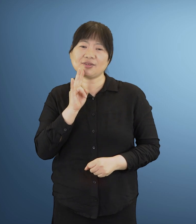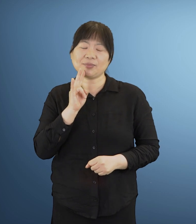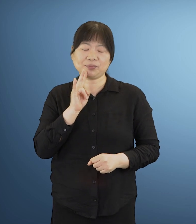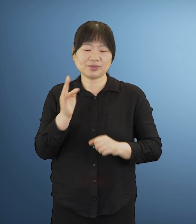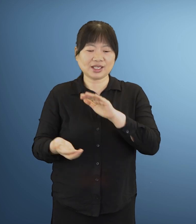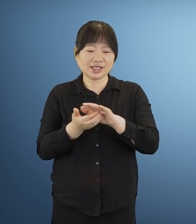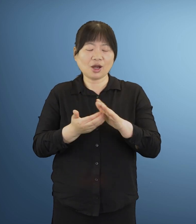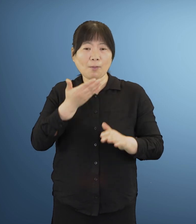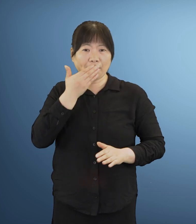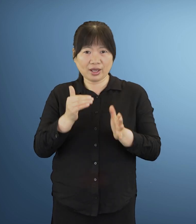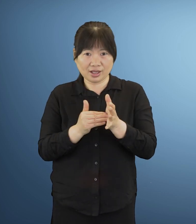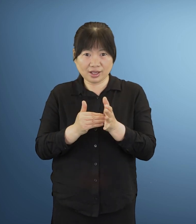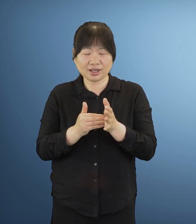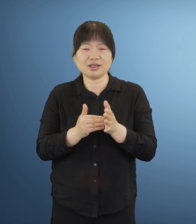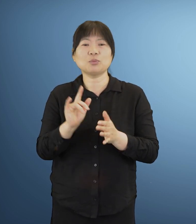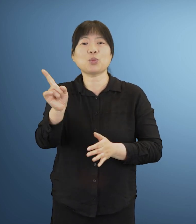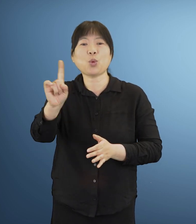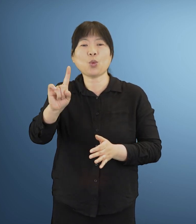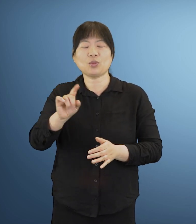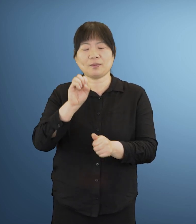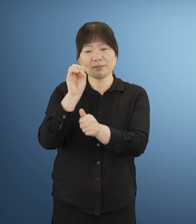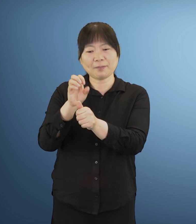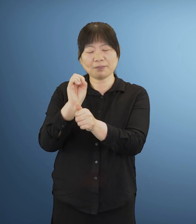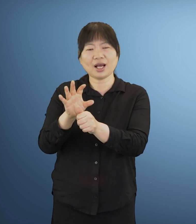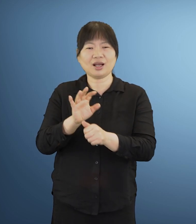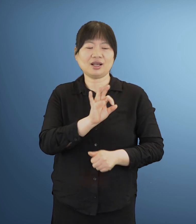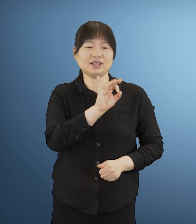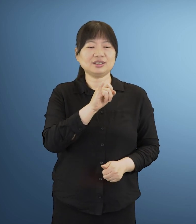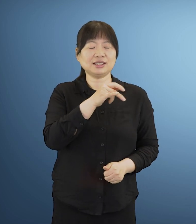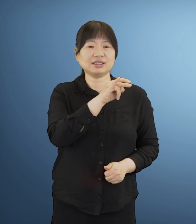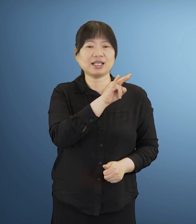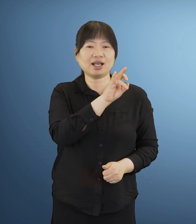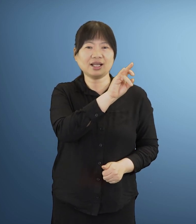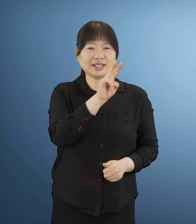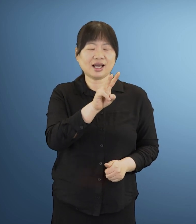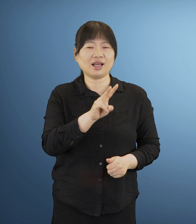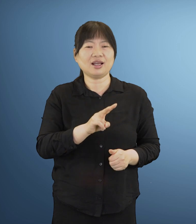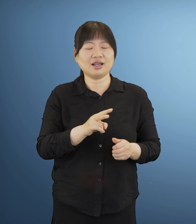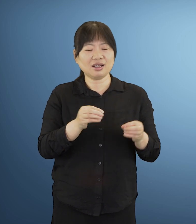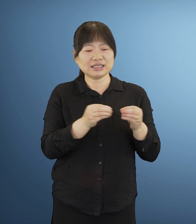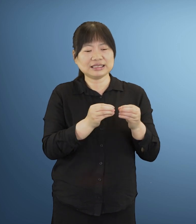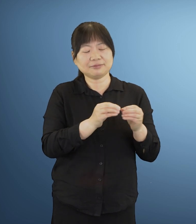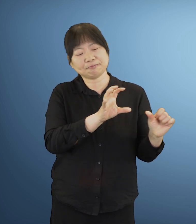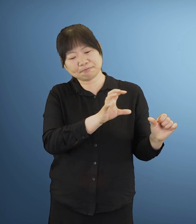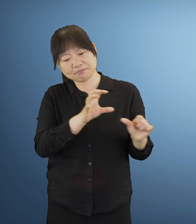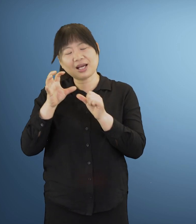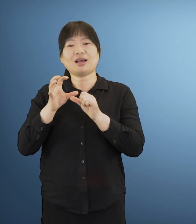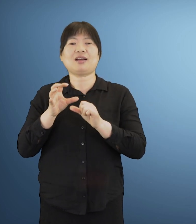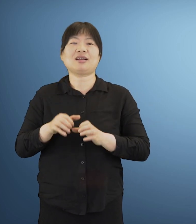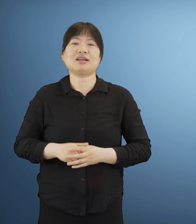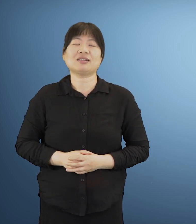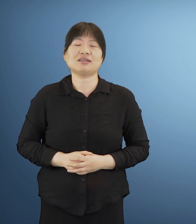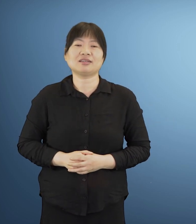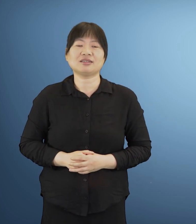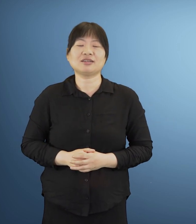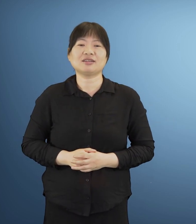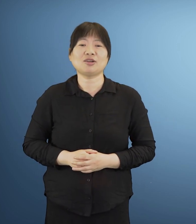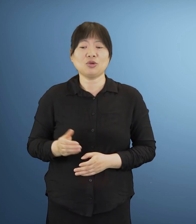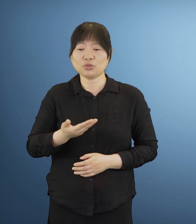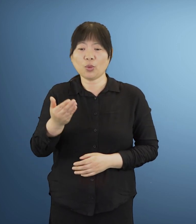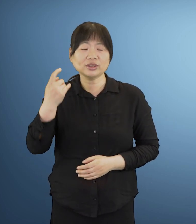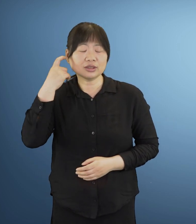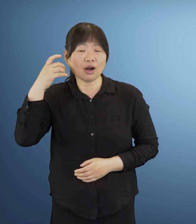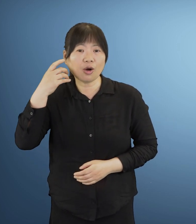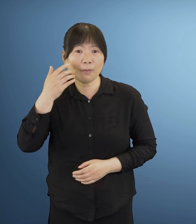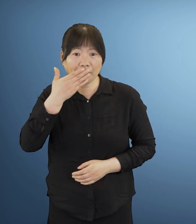이루어졌으니 일렀으되 하고 이사야의 글을 인용합니다. 너희는 듣기는